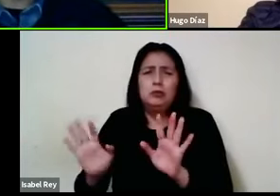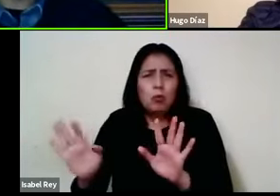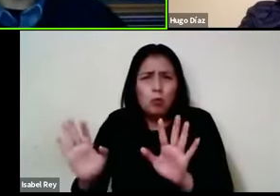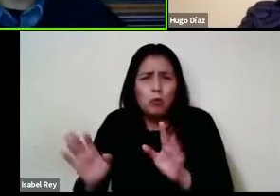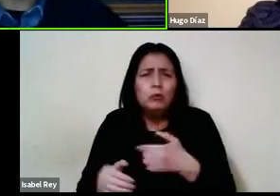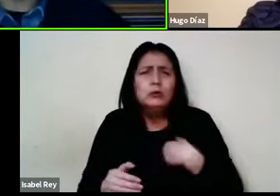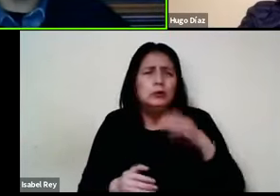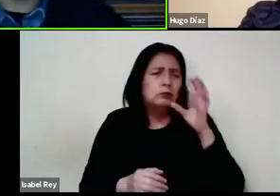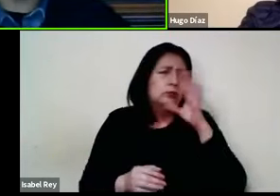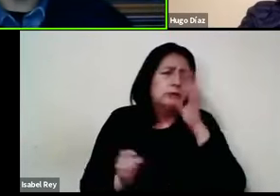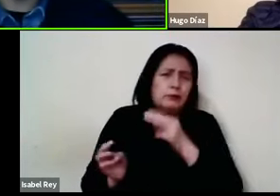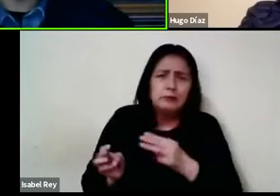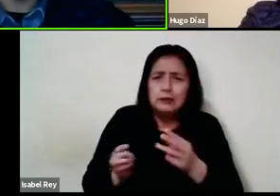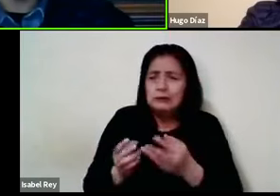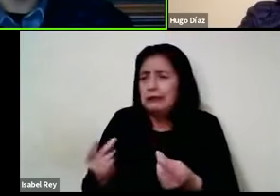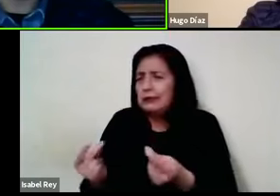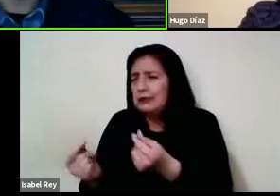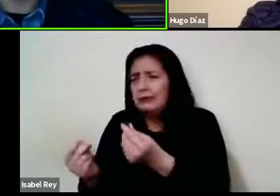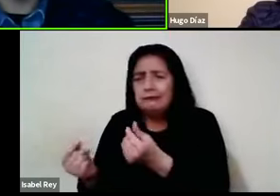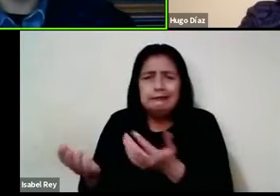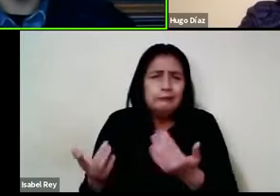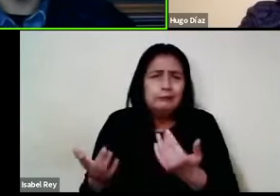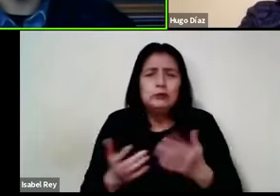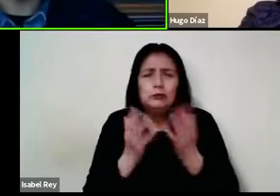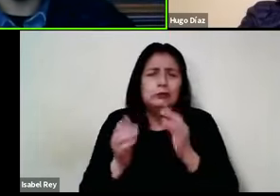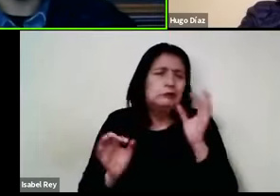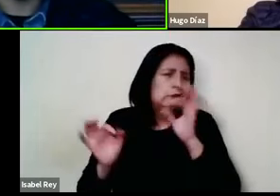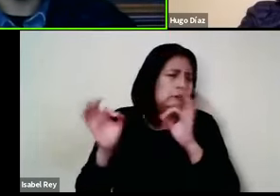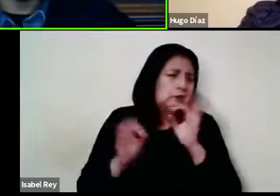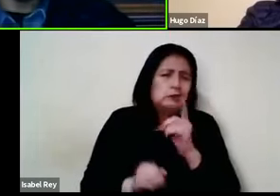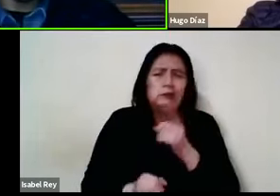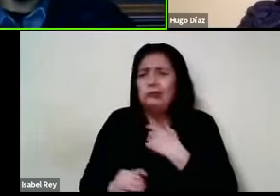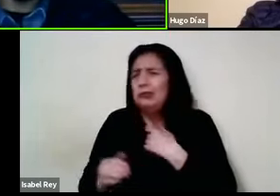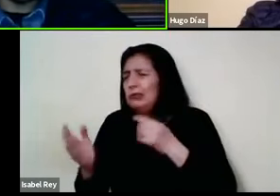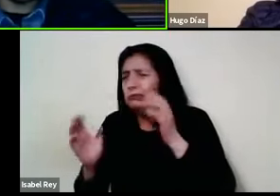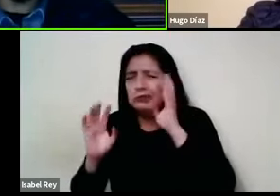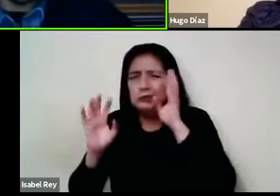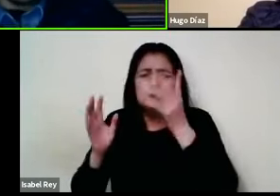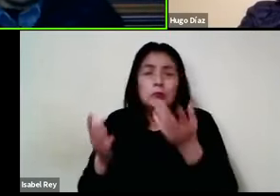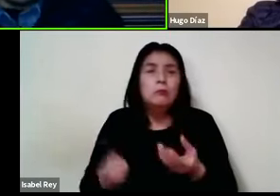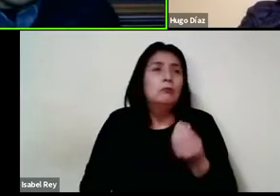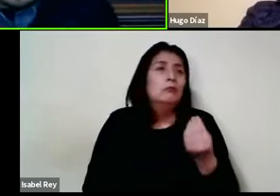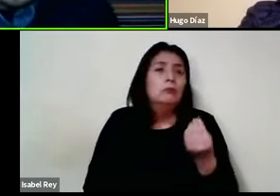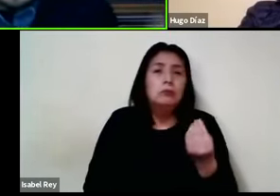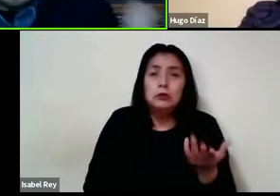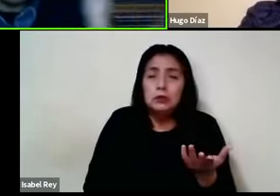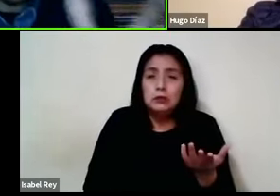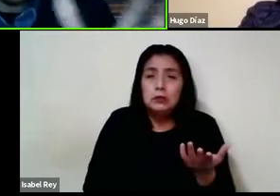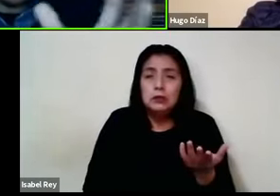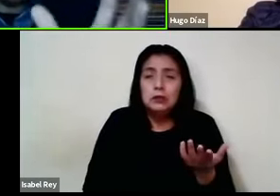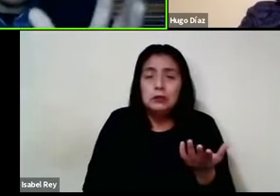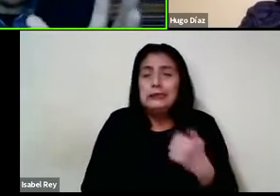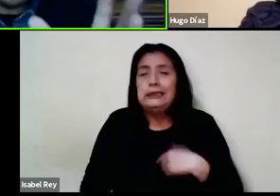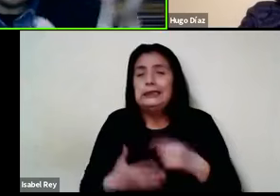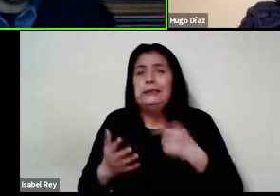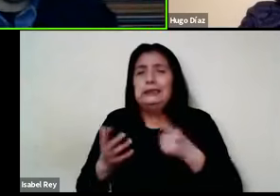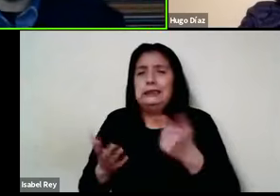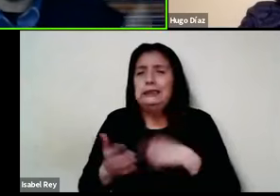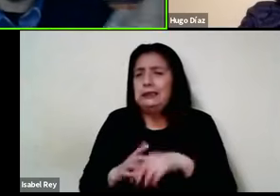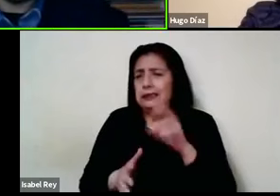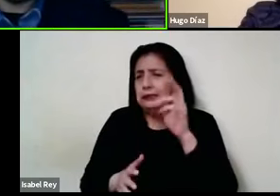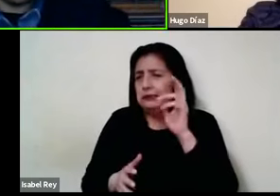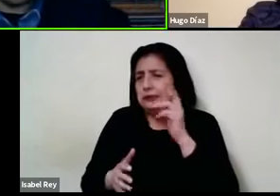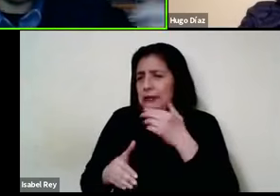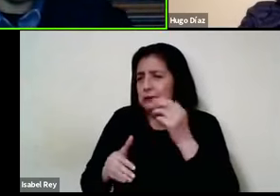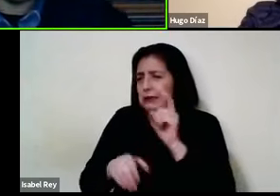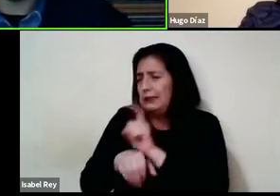buscar metodologías activas. ¿Por qué un estudiante se distrae o no le gusta ser creativo? Es porque en la sintonía pedagógica del